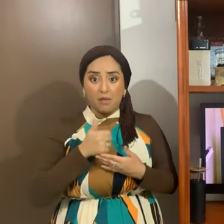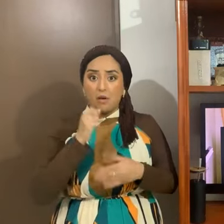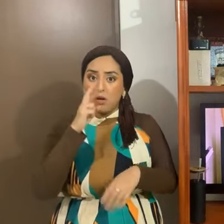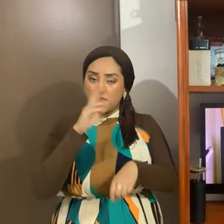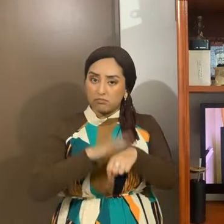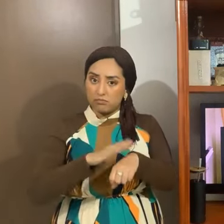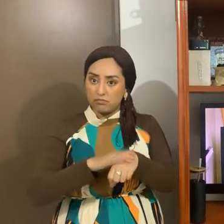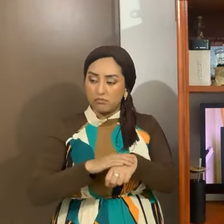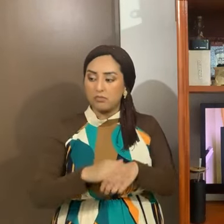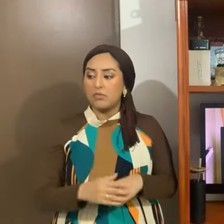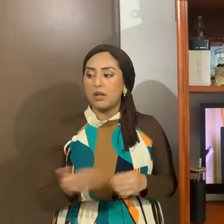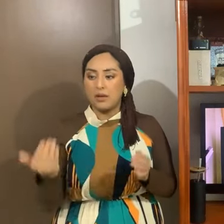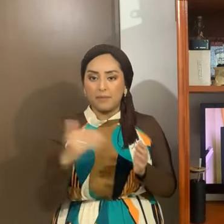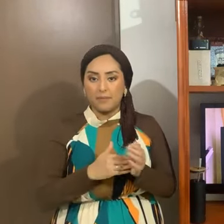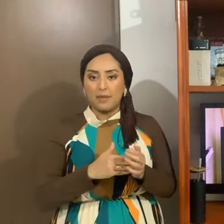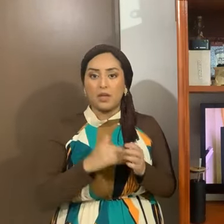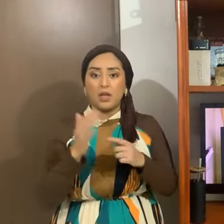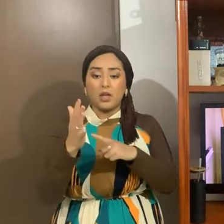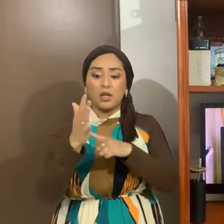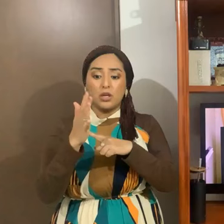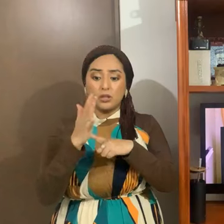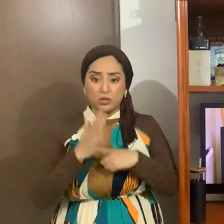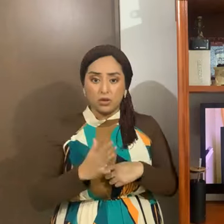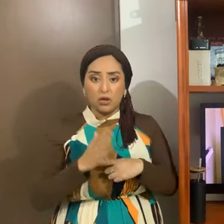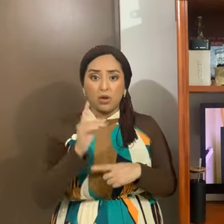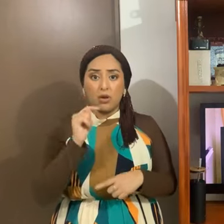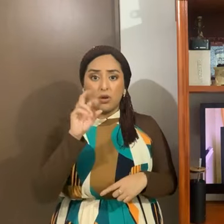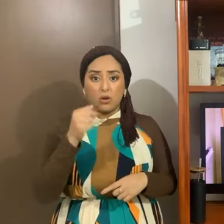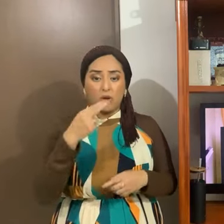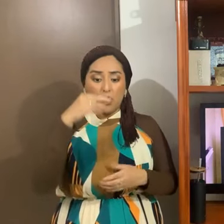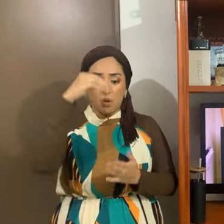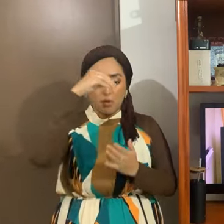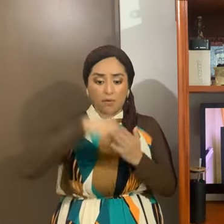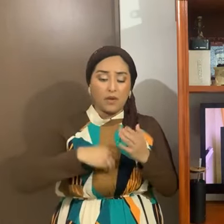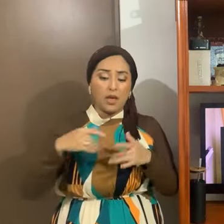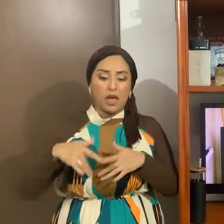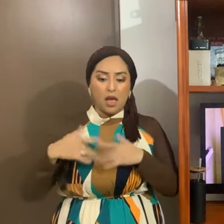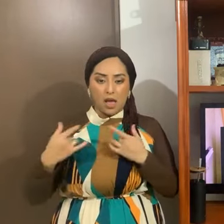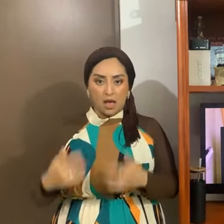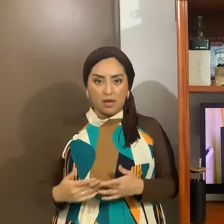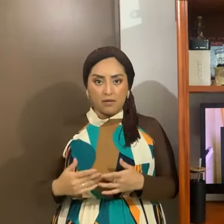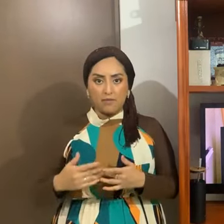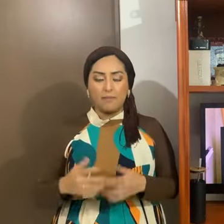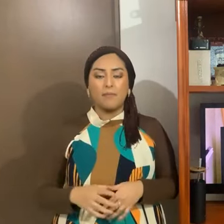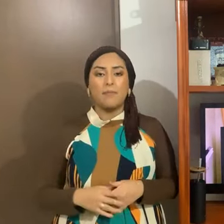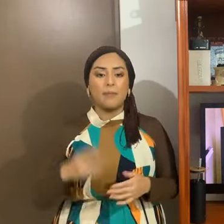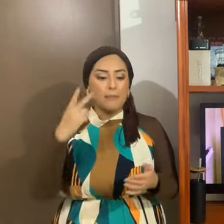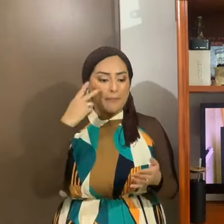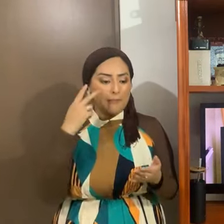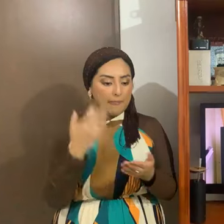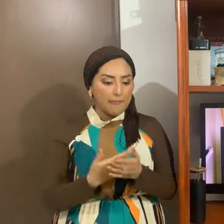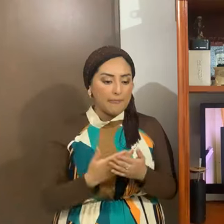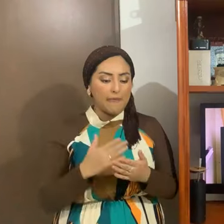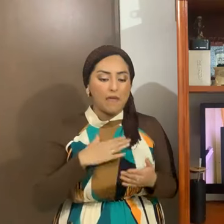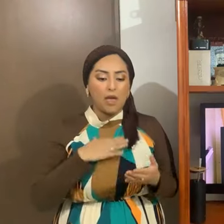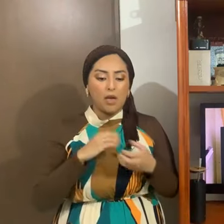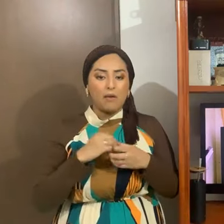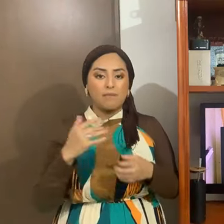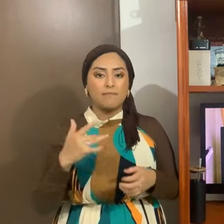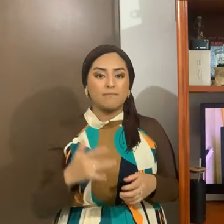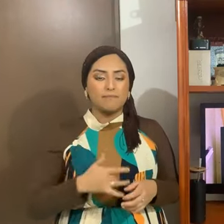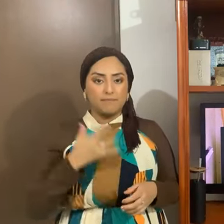defiende. Voy a volverlo a leer. Mostrando la obra de la Torá escrita en sus corazones, dando testimonio su conciencia